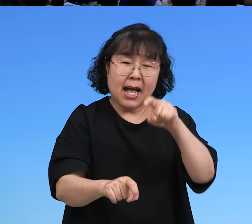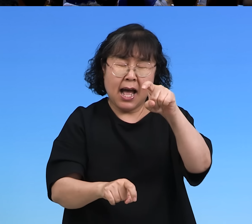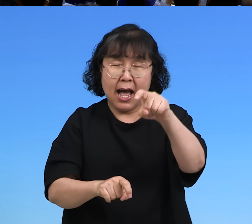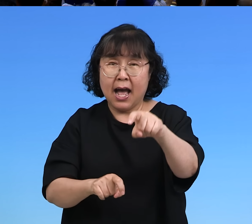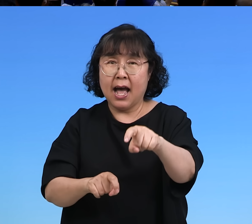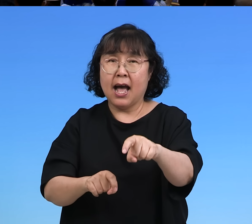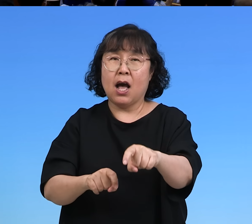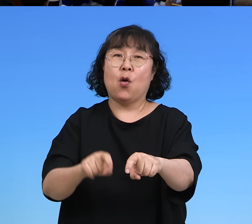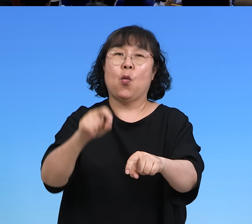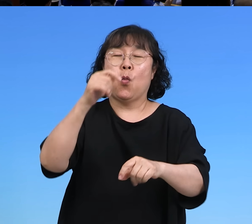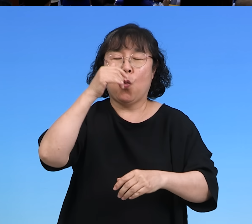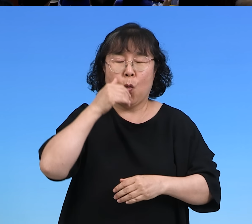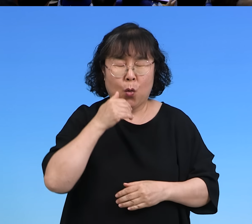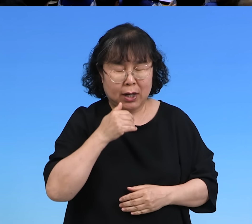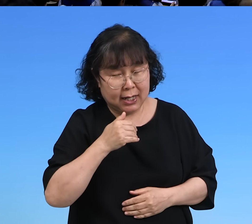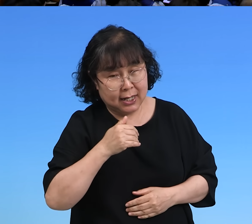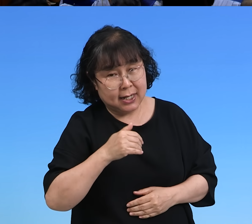우리 다 자리에서 일어나셔서